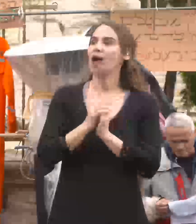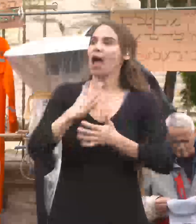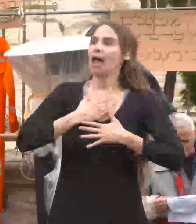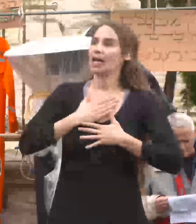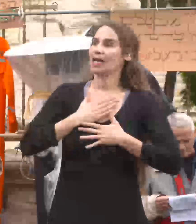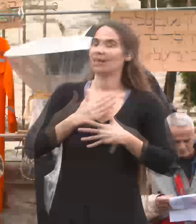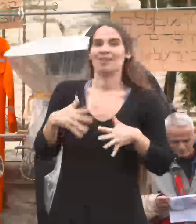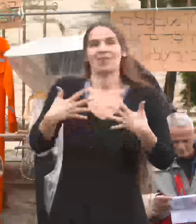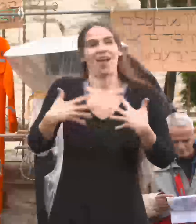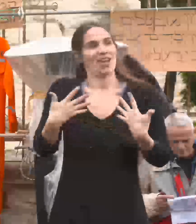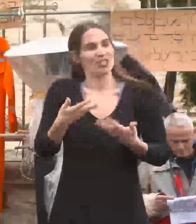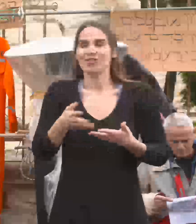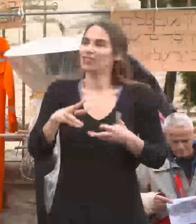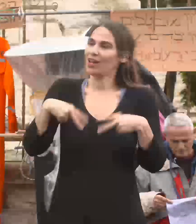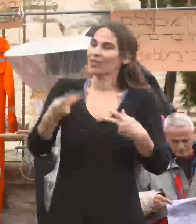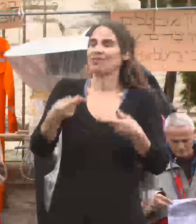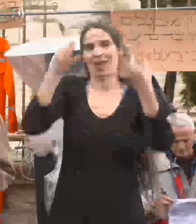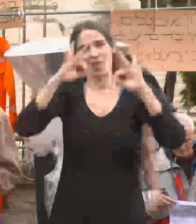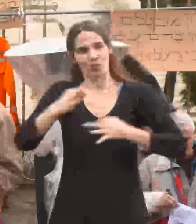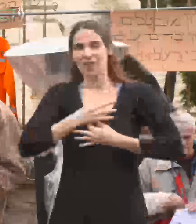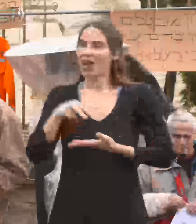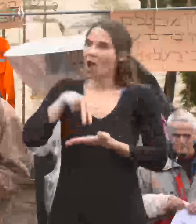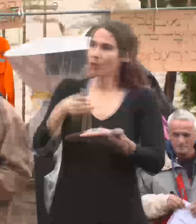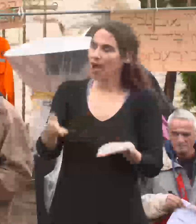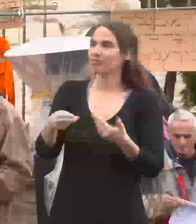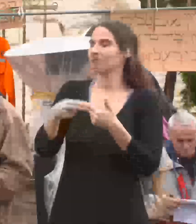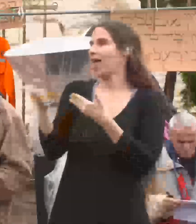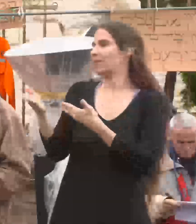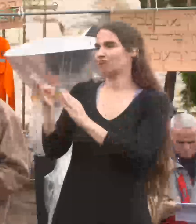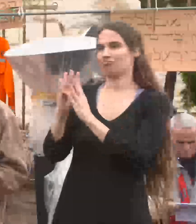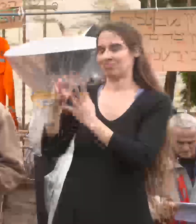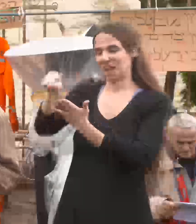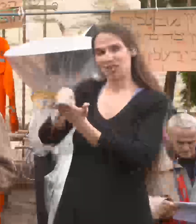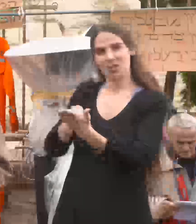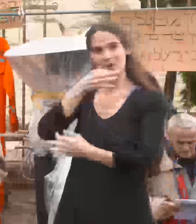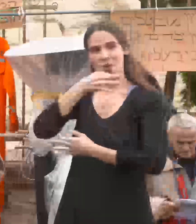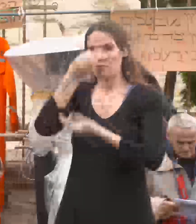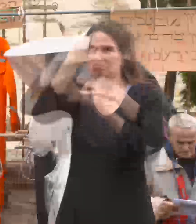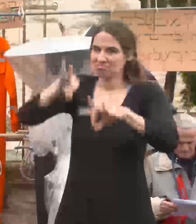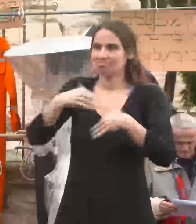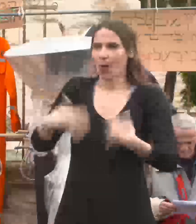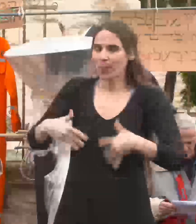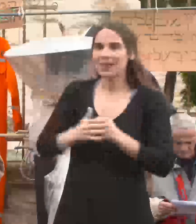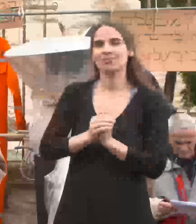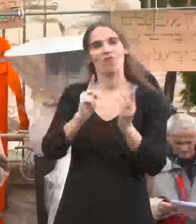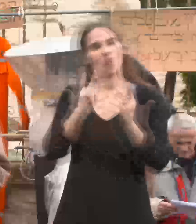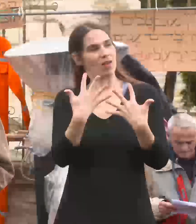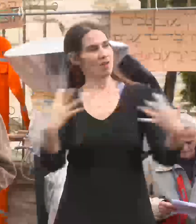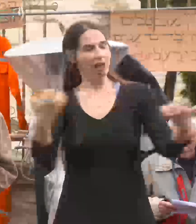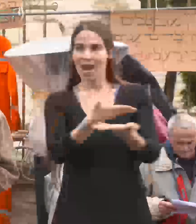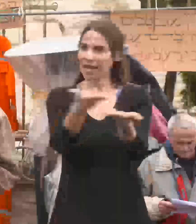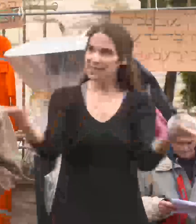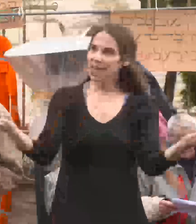שאני מתרגש להיות כאן ולכבוד לי לעמוד כאן לצד כזו רשימה מכובדת של נואמים ואל מול קהל